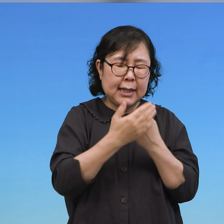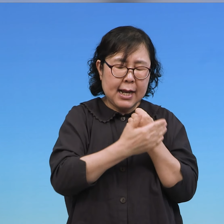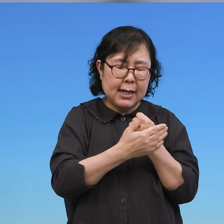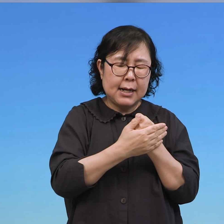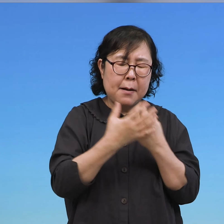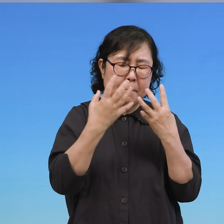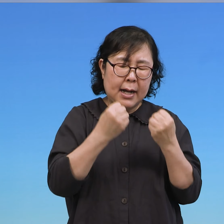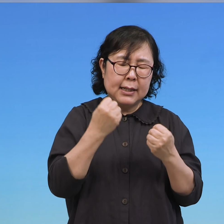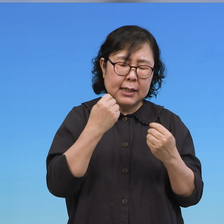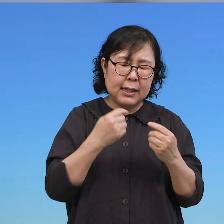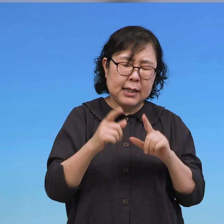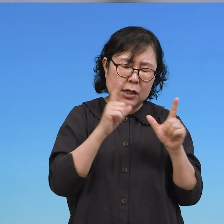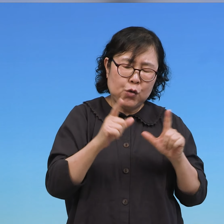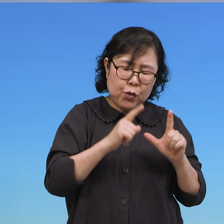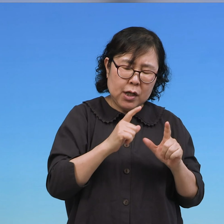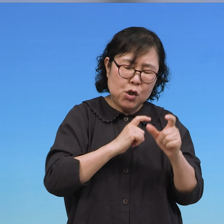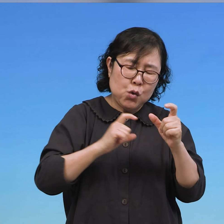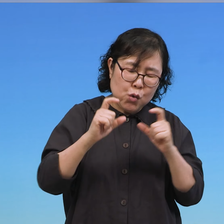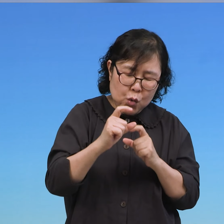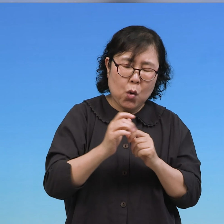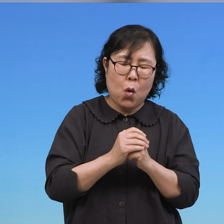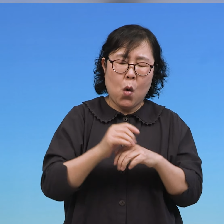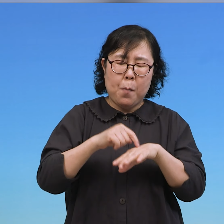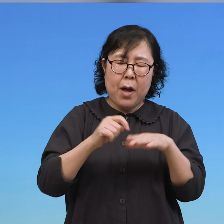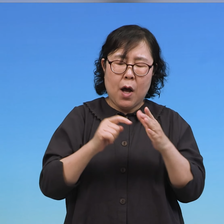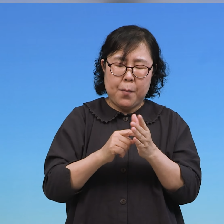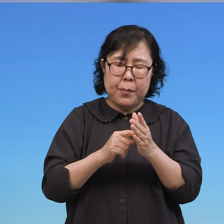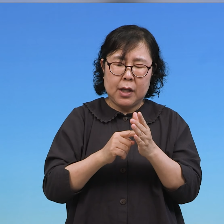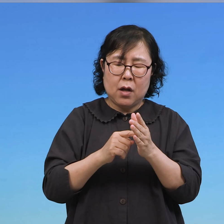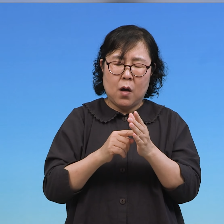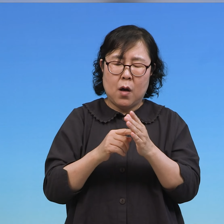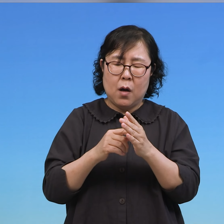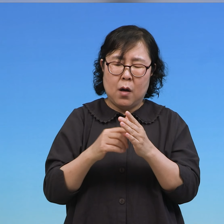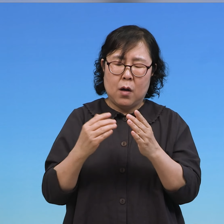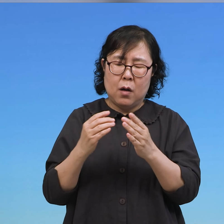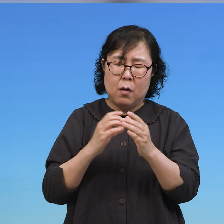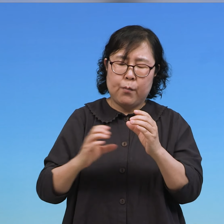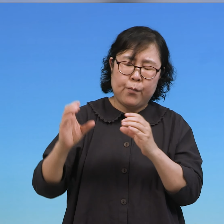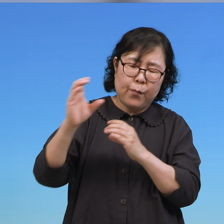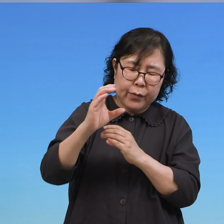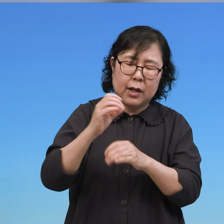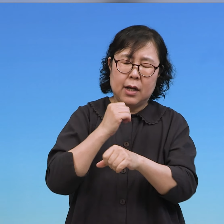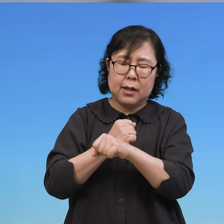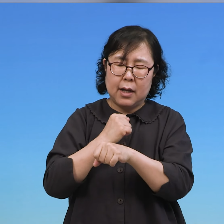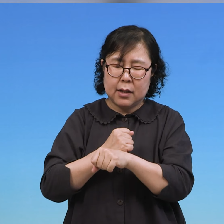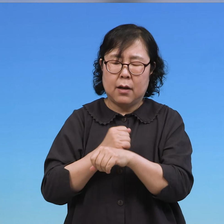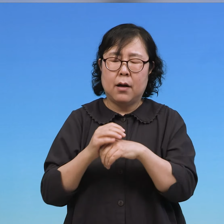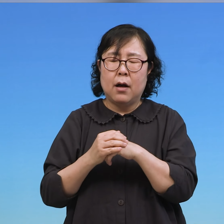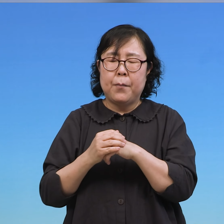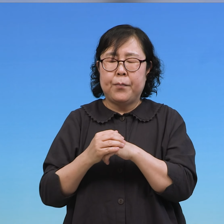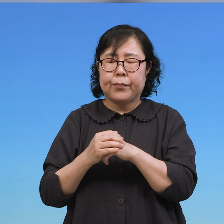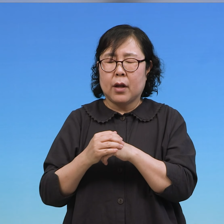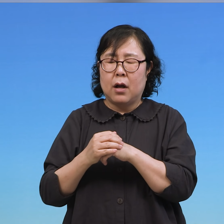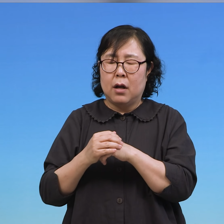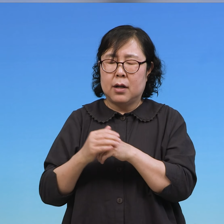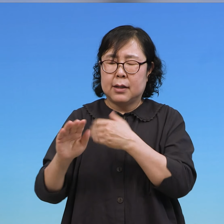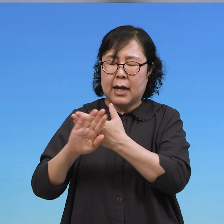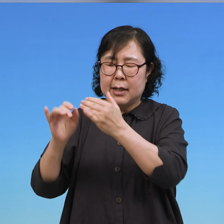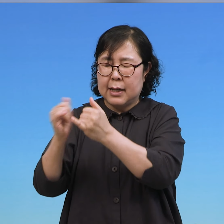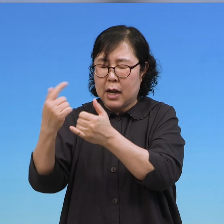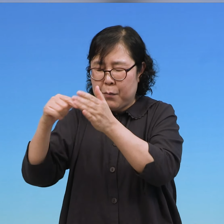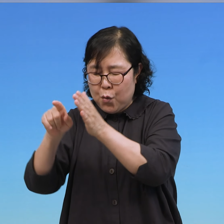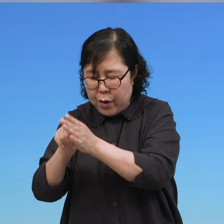누리면 누릴수록 4절부터 6절까지의 마음의 부담감을 가지고 대가를 지불하며 하나님, 비록 그 출발은